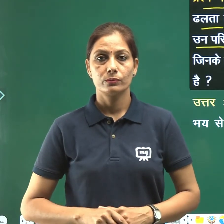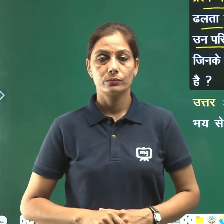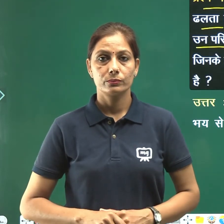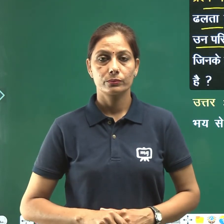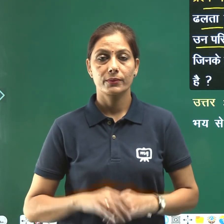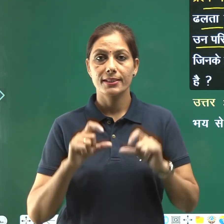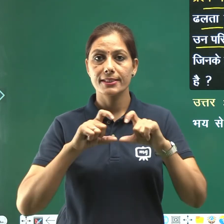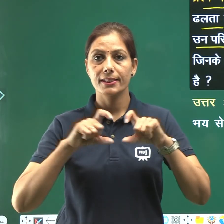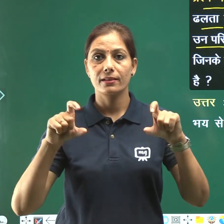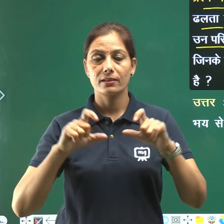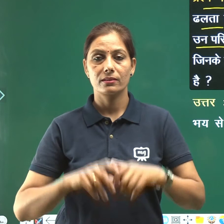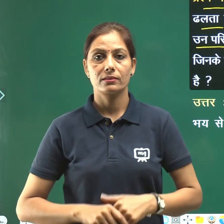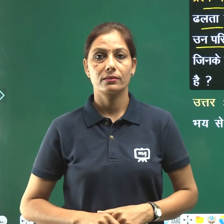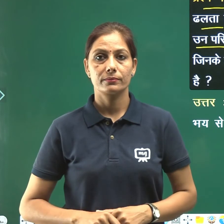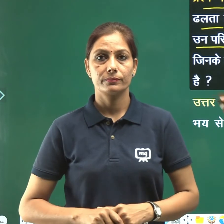स्पष्ट कीजिए